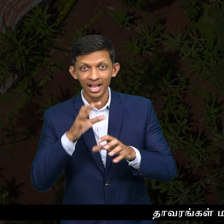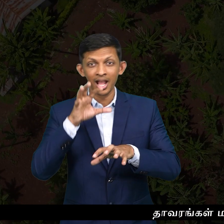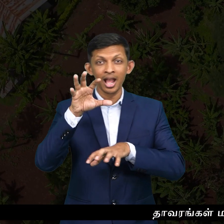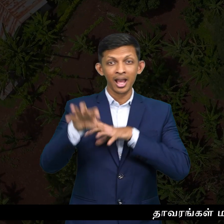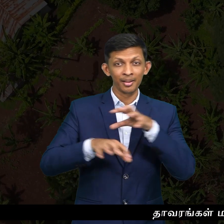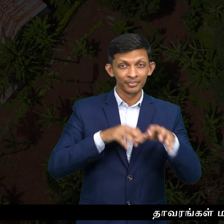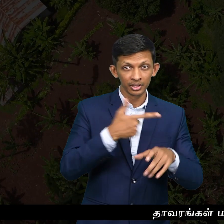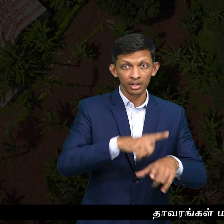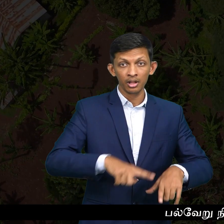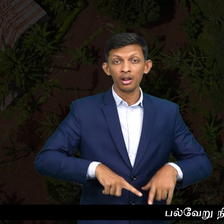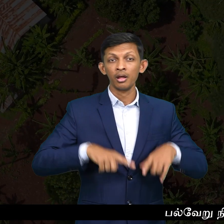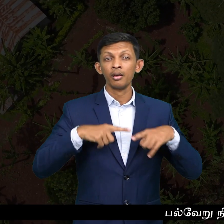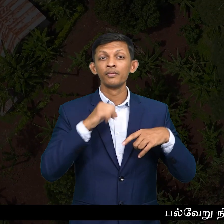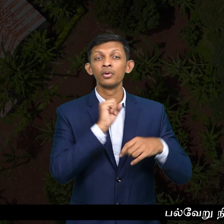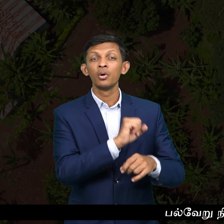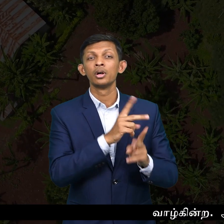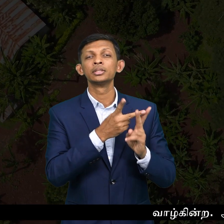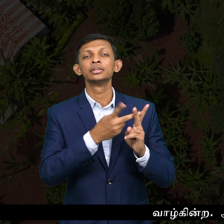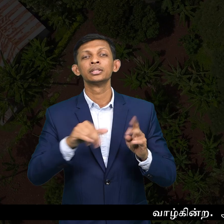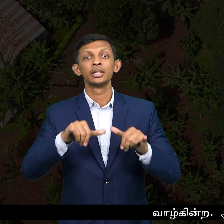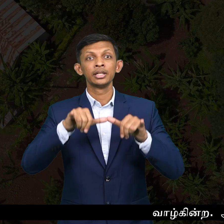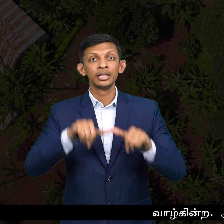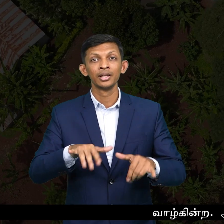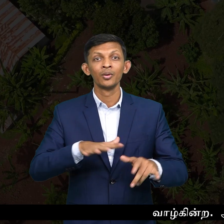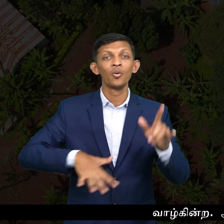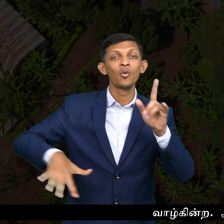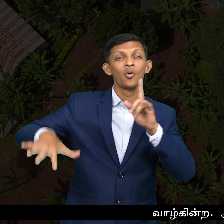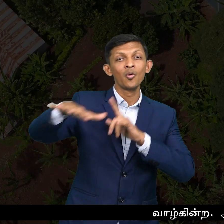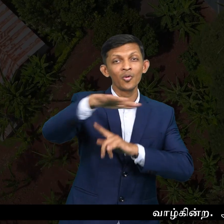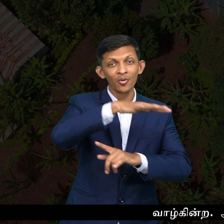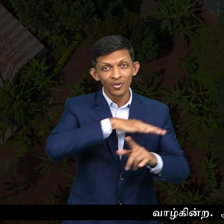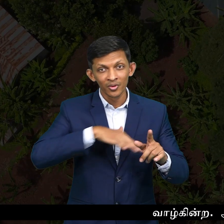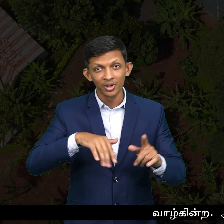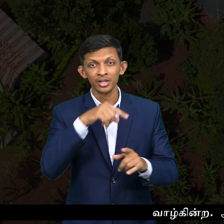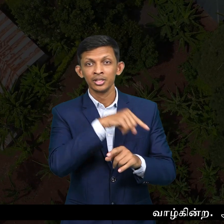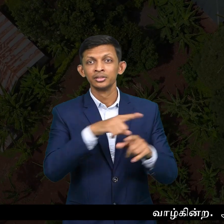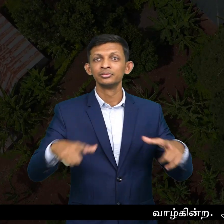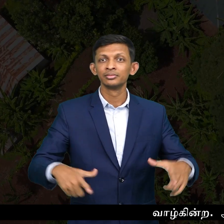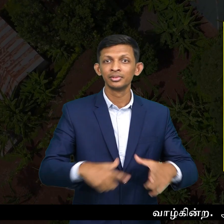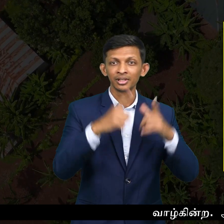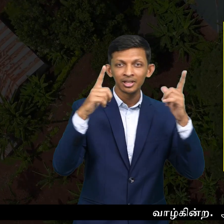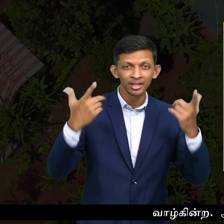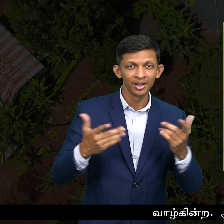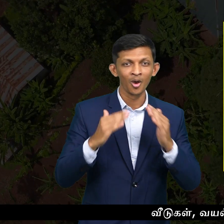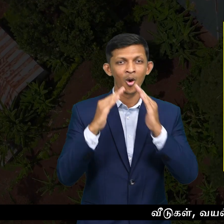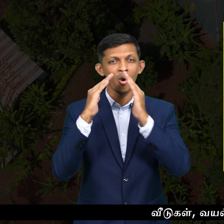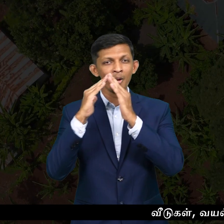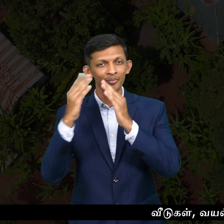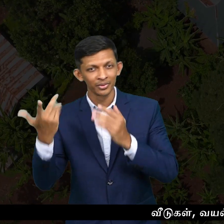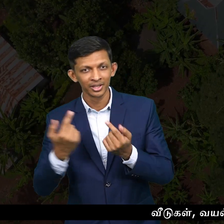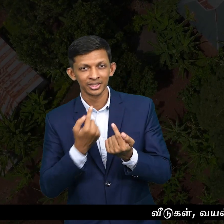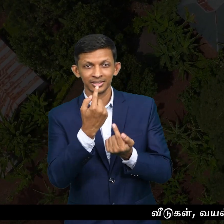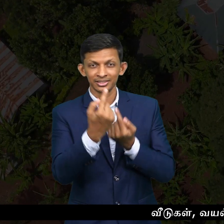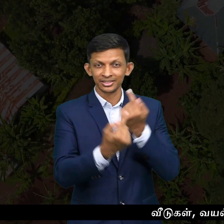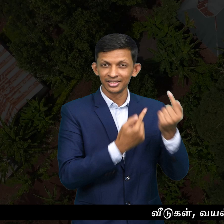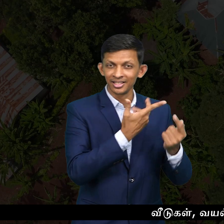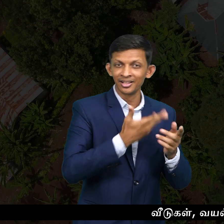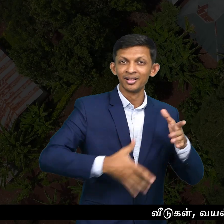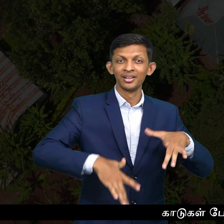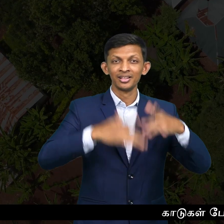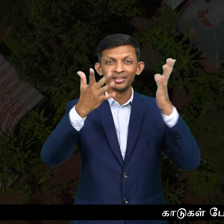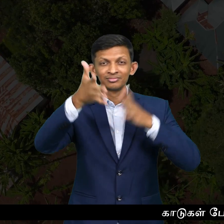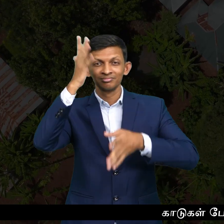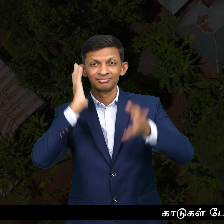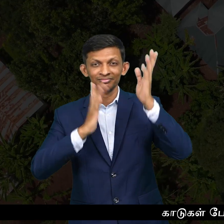தாவரங்கள் மற்றும் விலங்குகள் பல்வேறு நில சூழல்களில் வாழ்கின்றன, அதாவது மரங்கள், வீடுகள்,